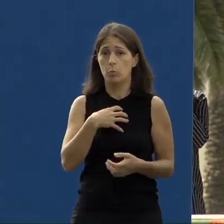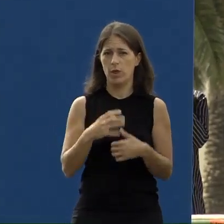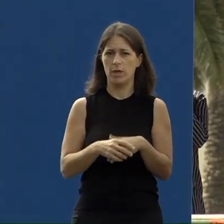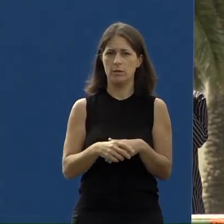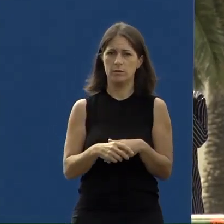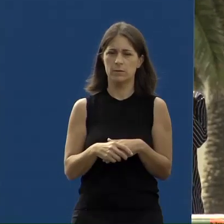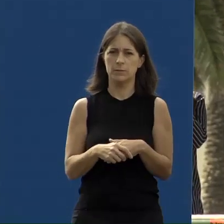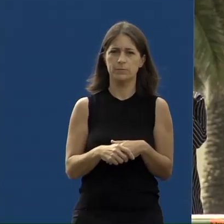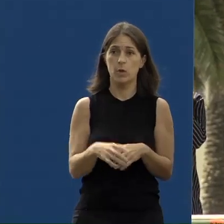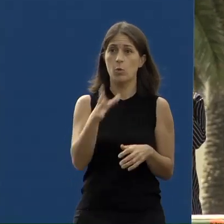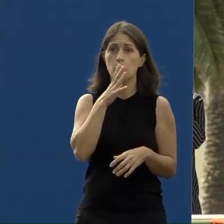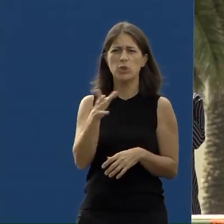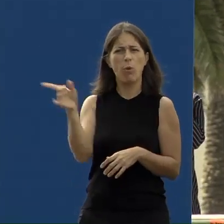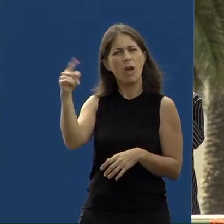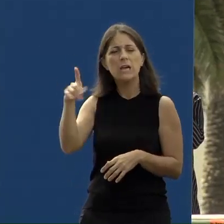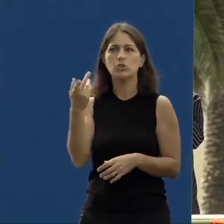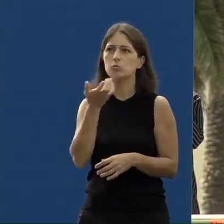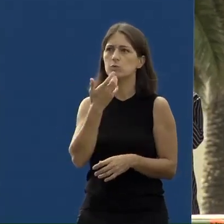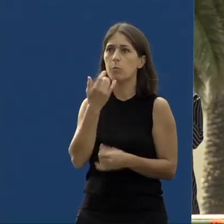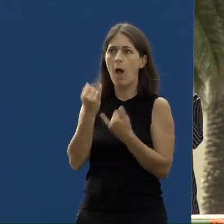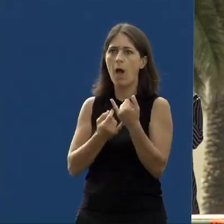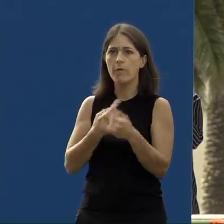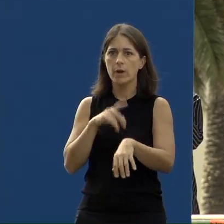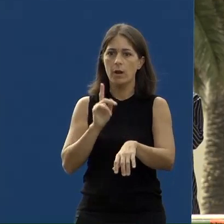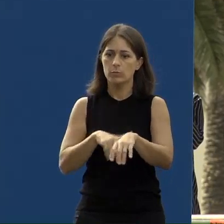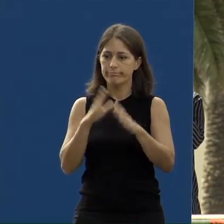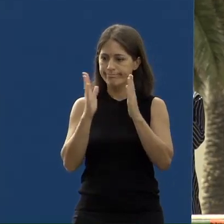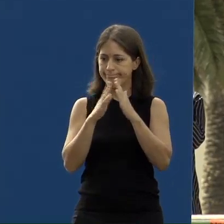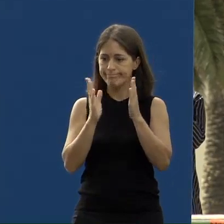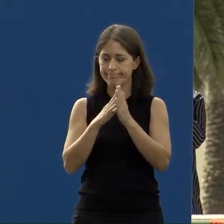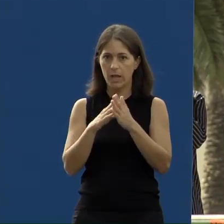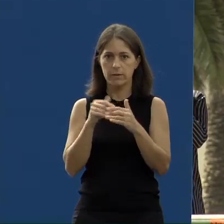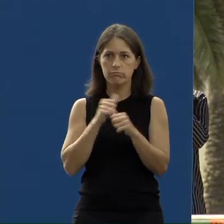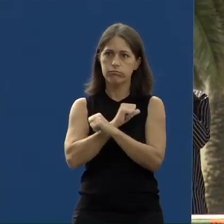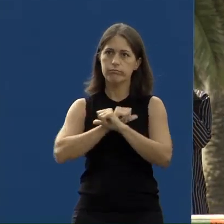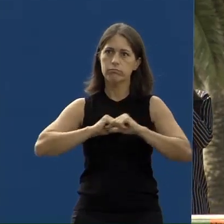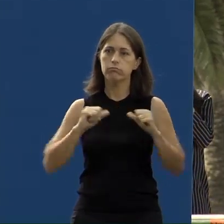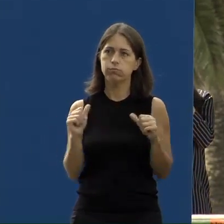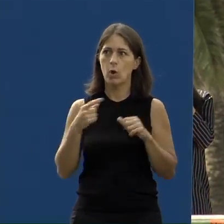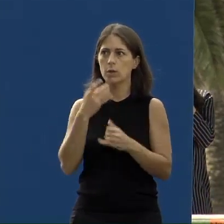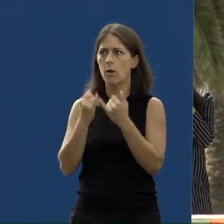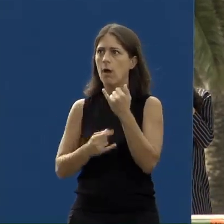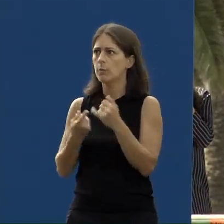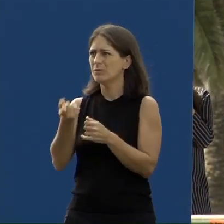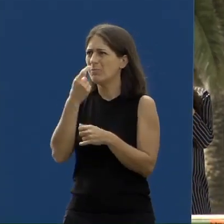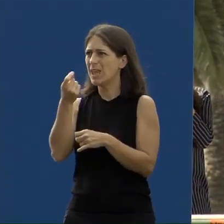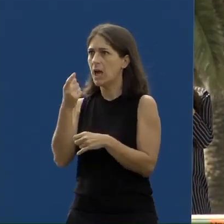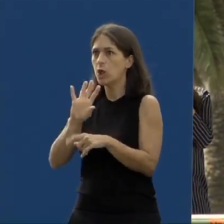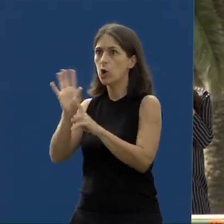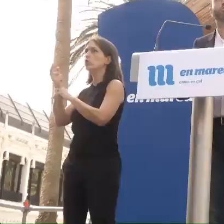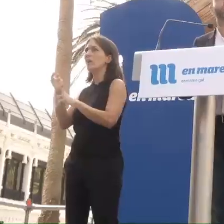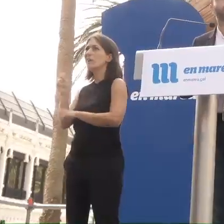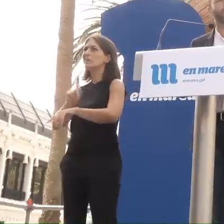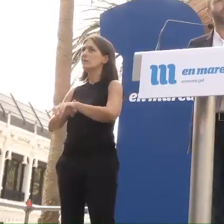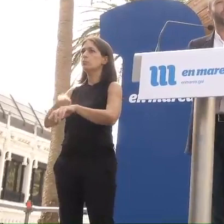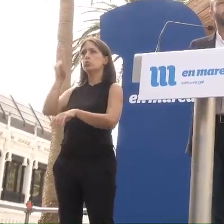atender a isto porque están preocupados por canto tempo lles queda estar na casa ou canto tempo lles queda hasta poder acceder á medicación que necesitan. Un